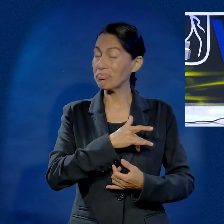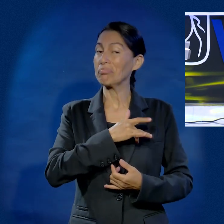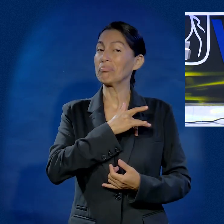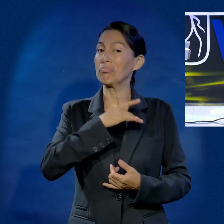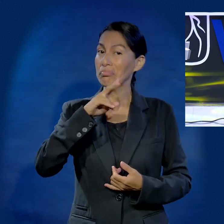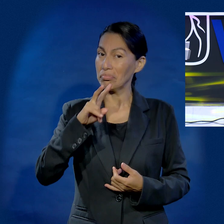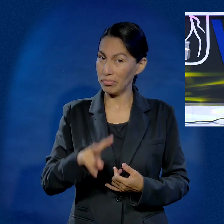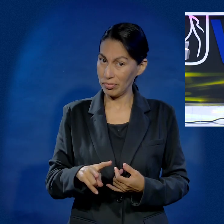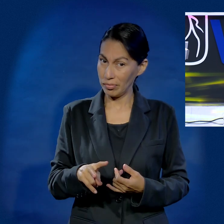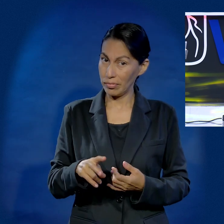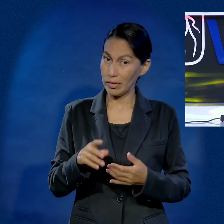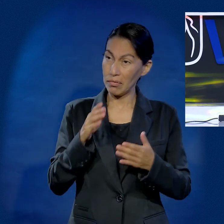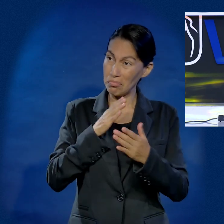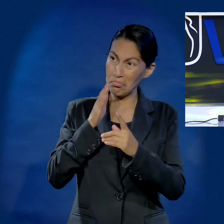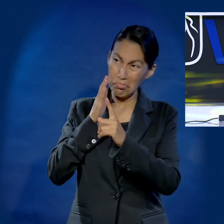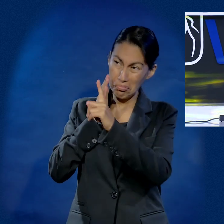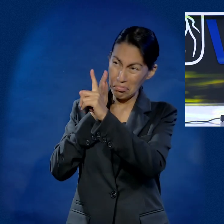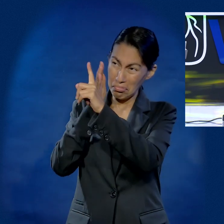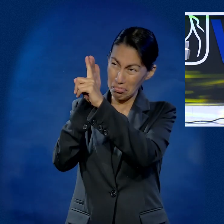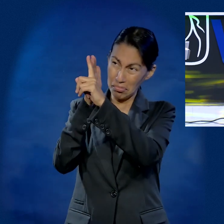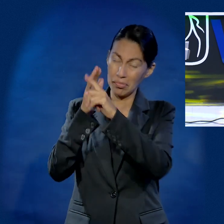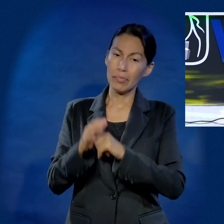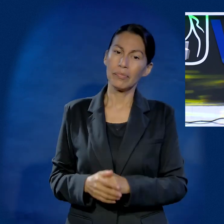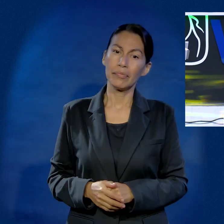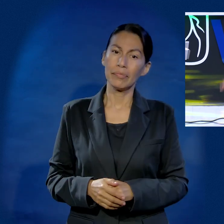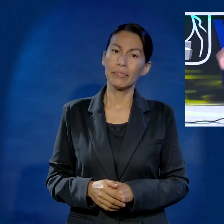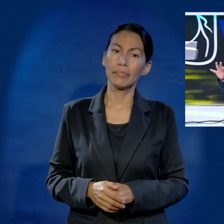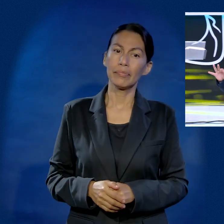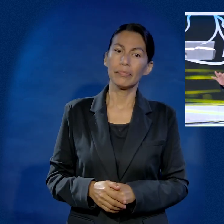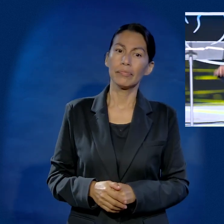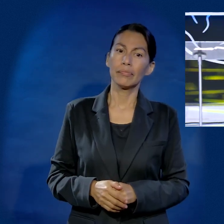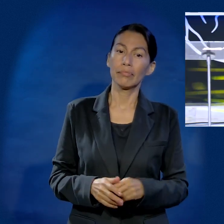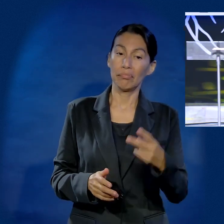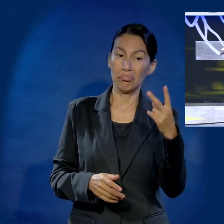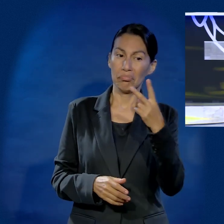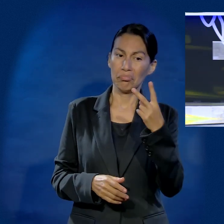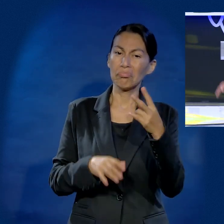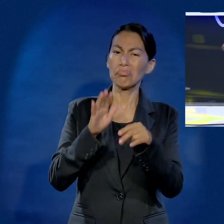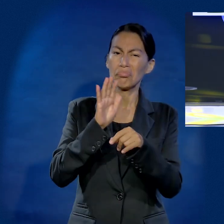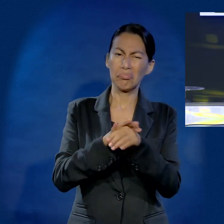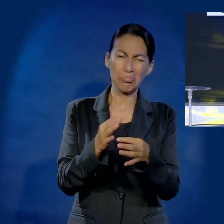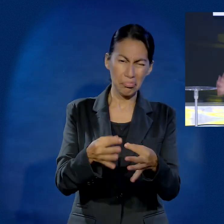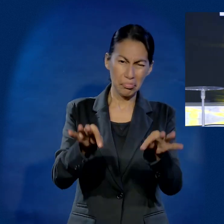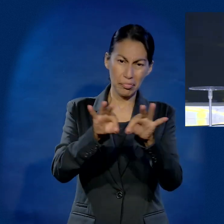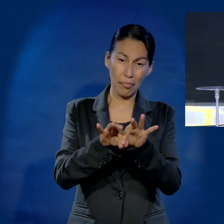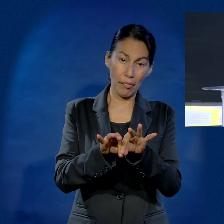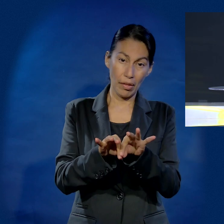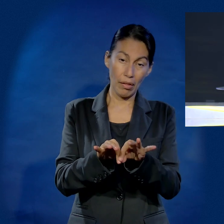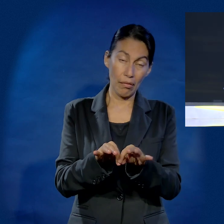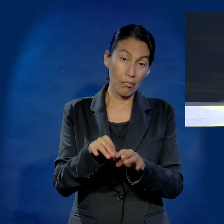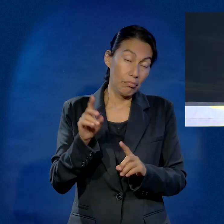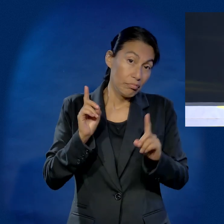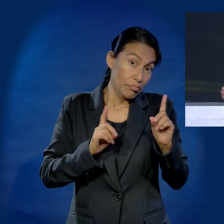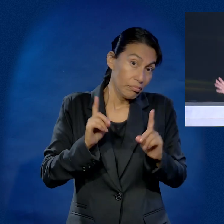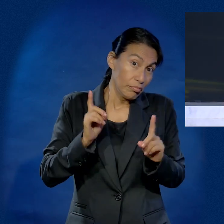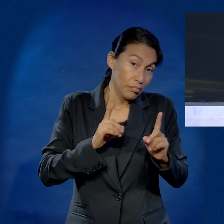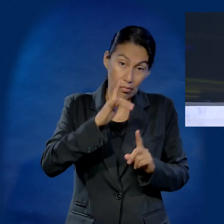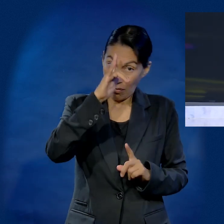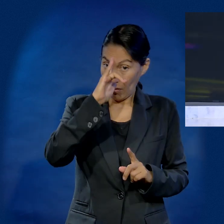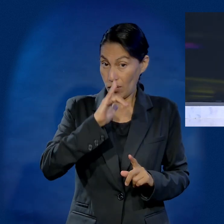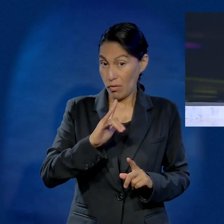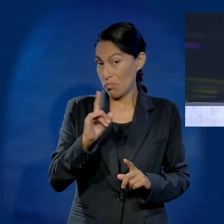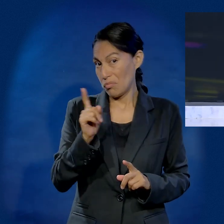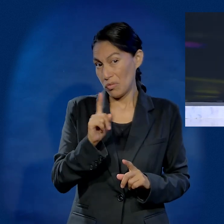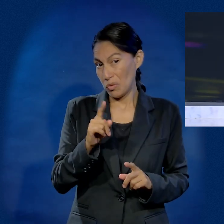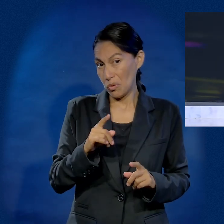altos ideales. Eso es todo lo que tú necesitas. Un joven que ame a Cristo, que tenga altos ideales. A lo mejor no está tan